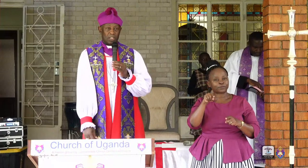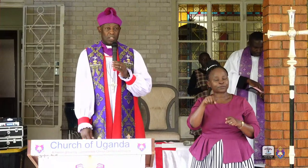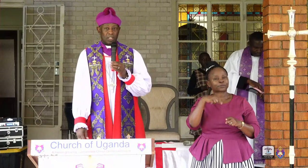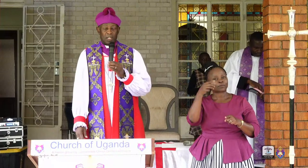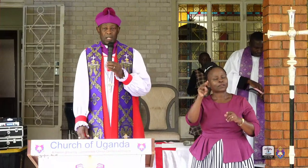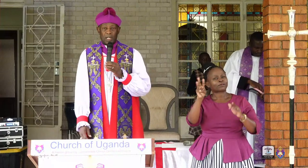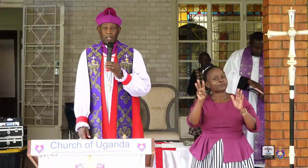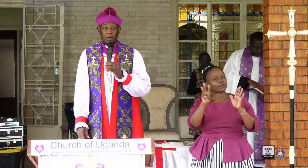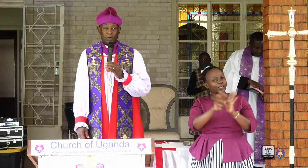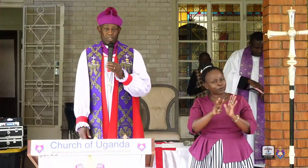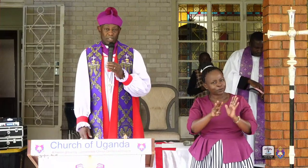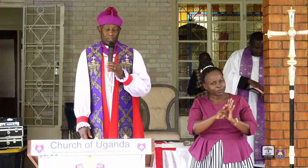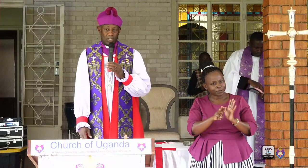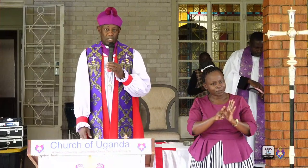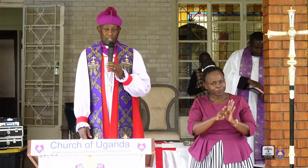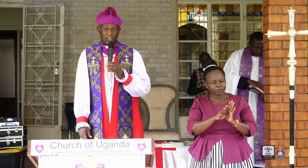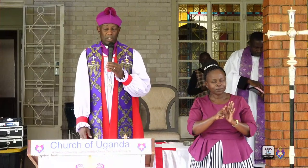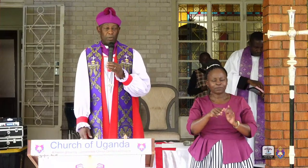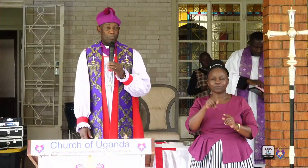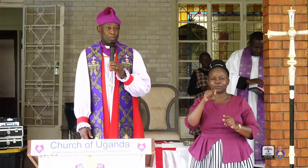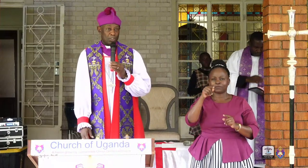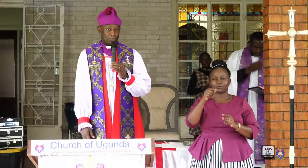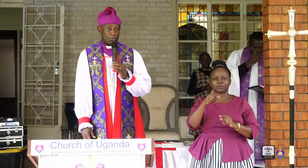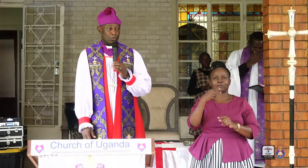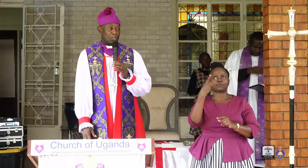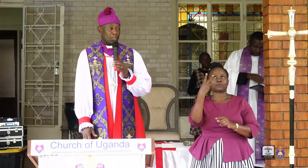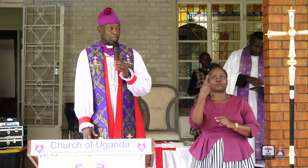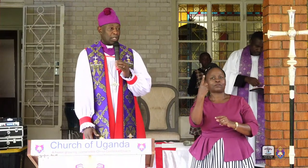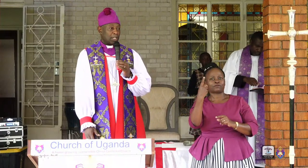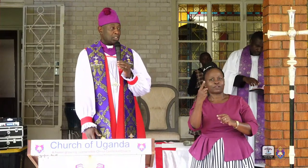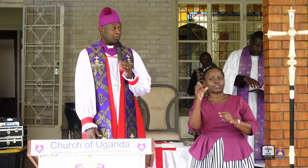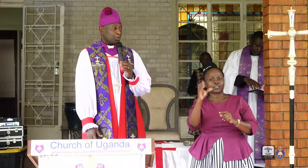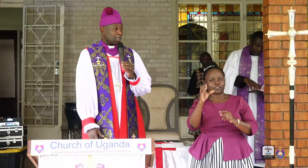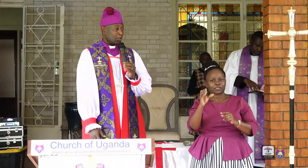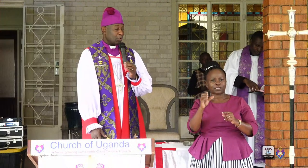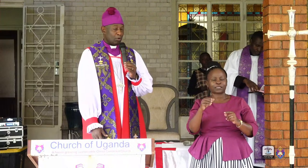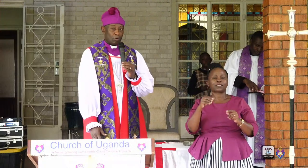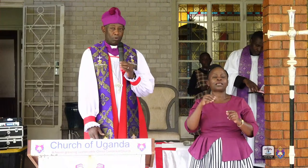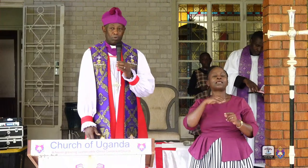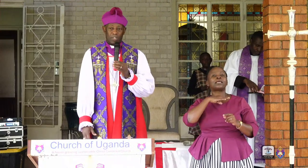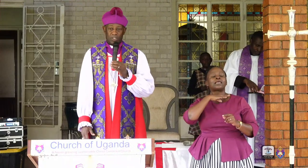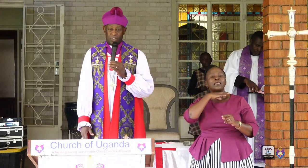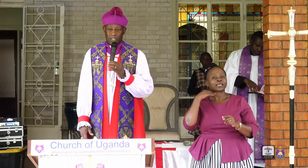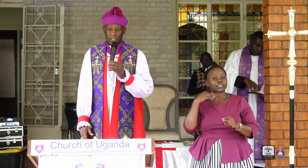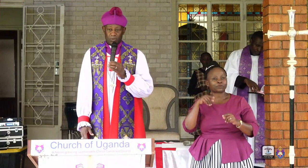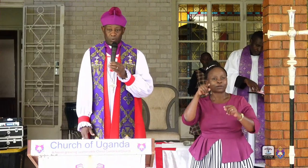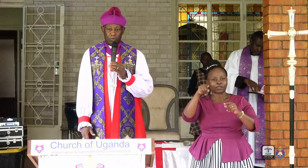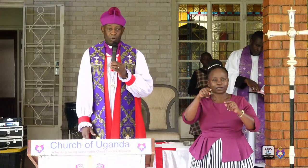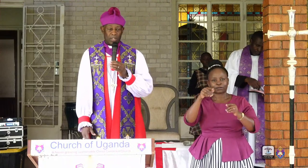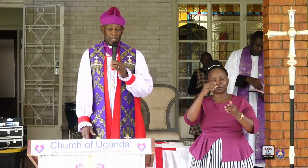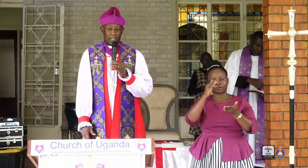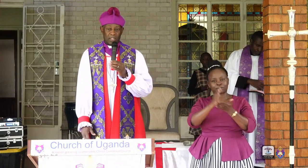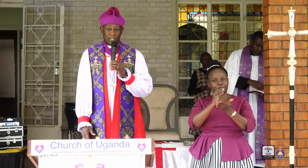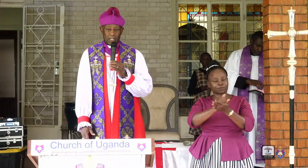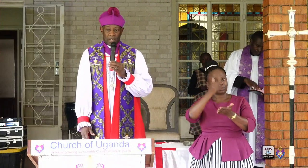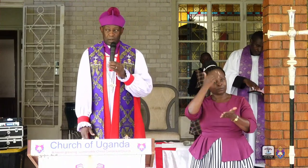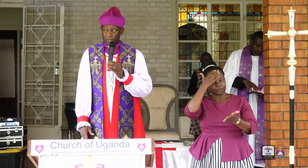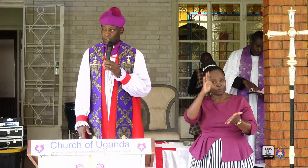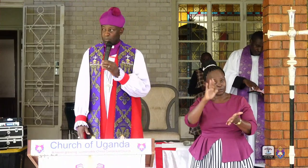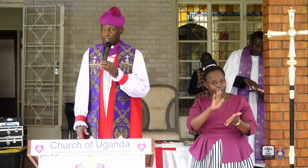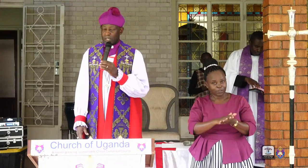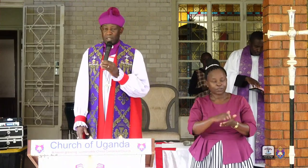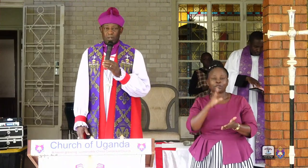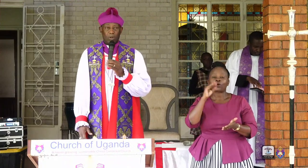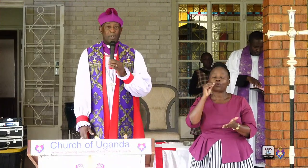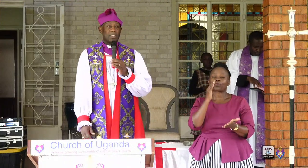mujulizi owechesa echabiri mwechimu yatibwa olokukiriza olokogera